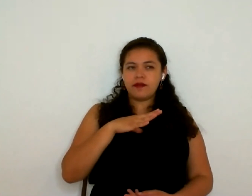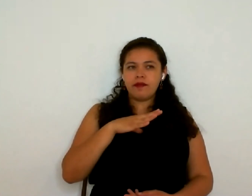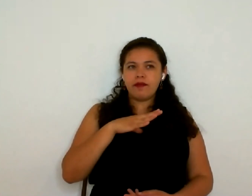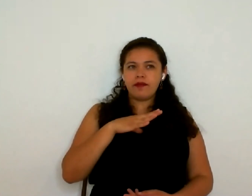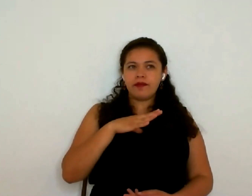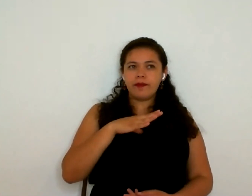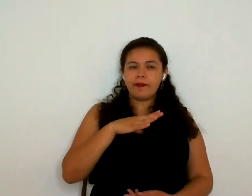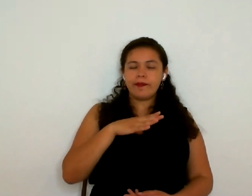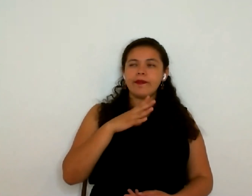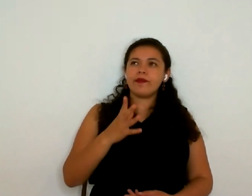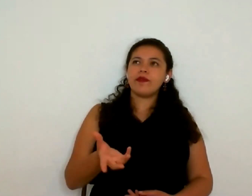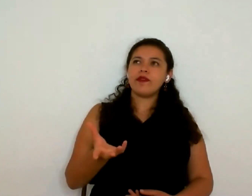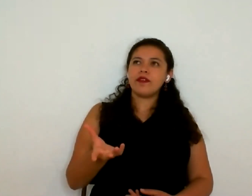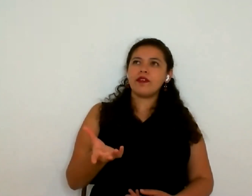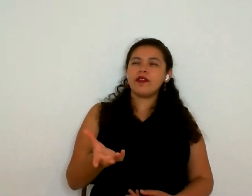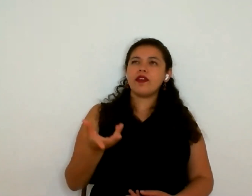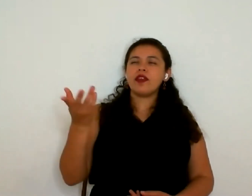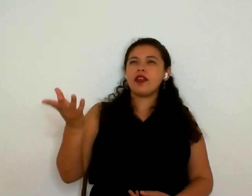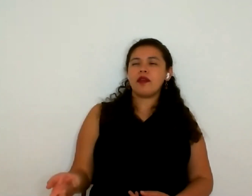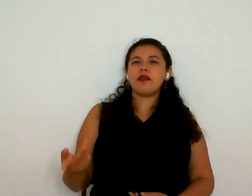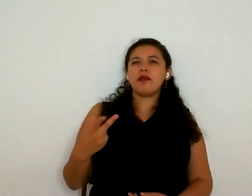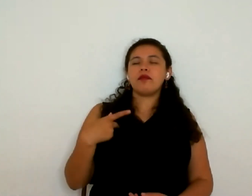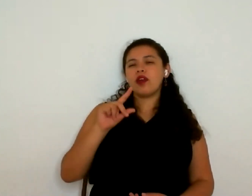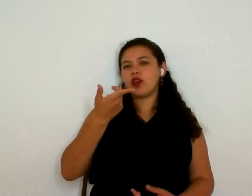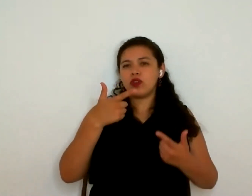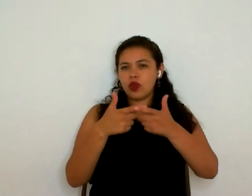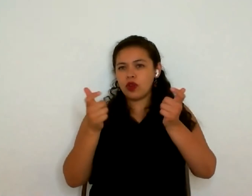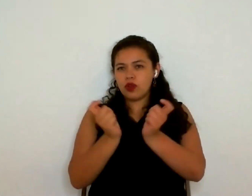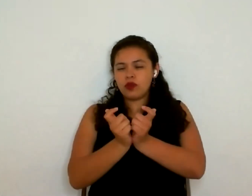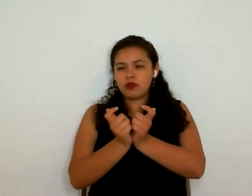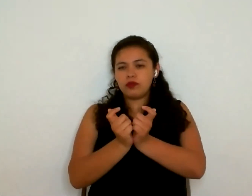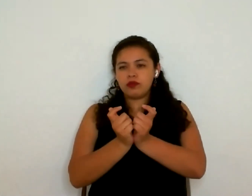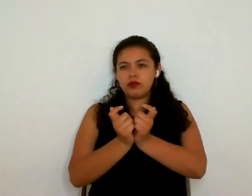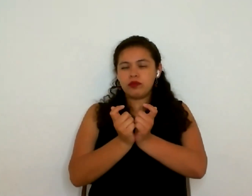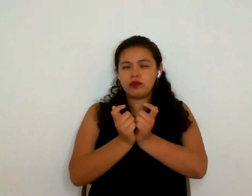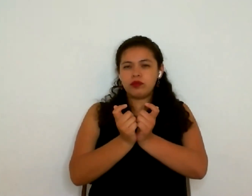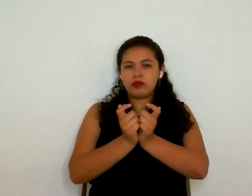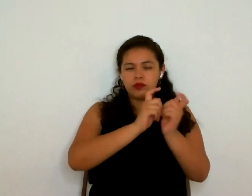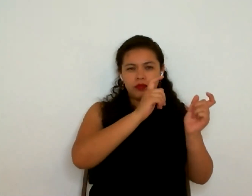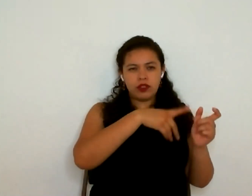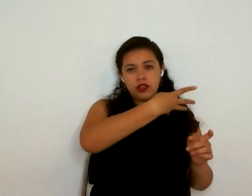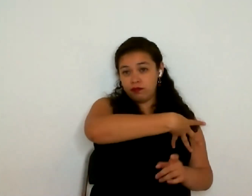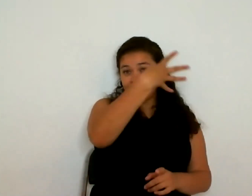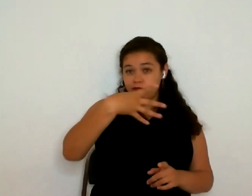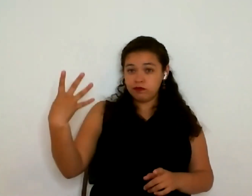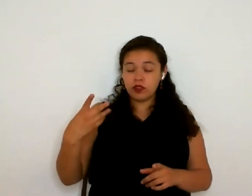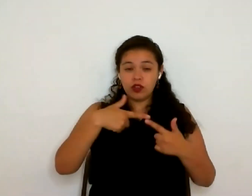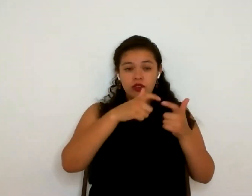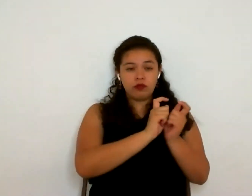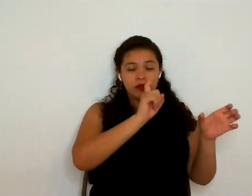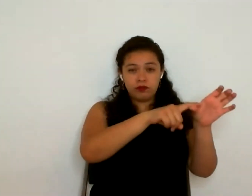bueno pertenecen a los autos grupos de toda vida espiritual no